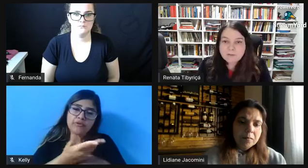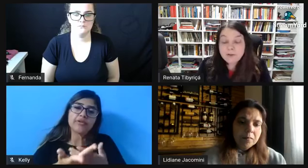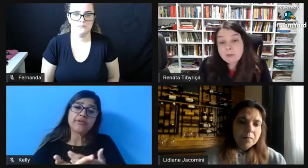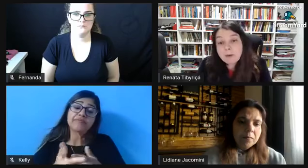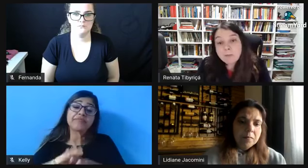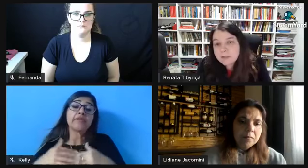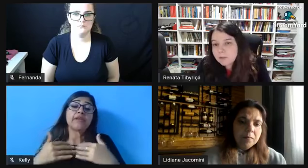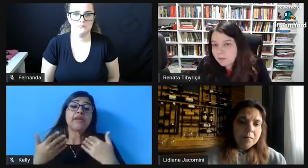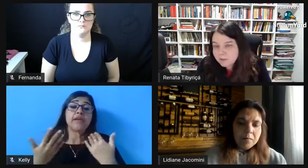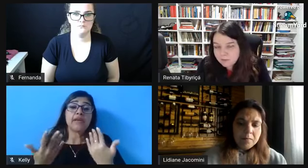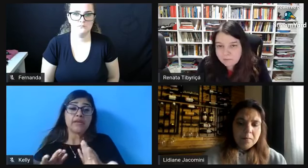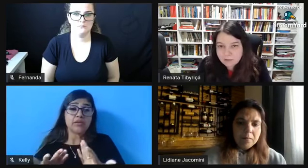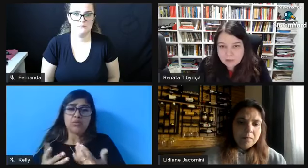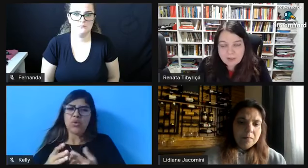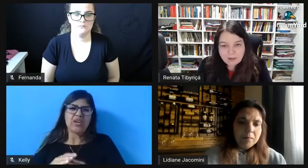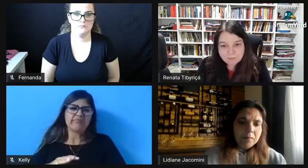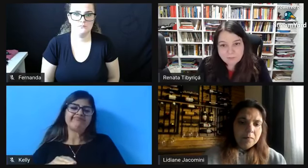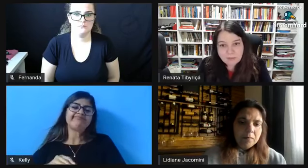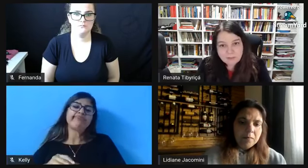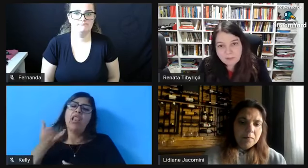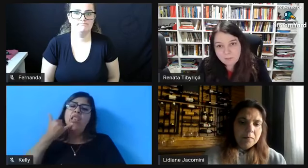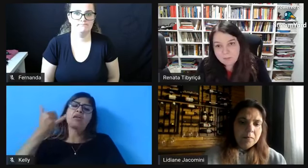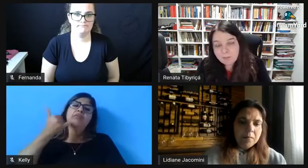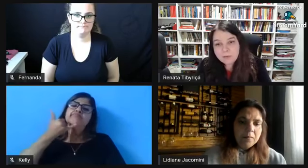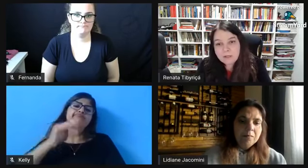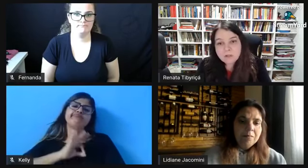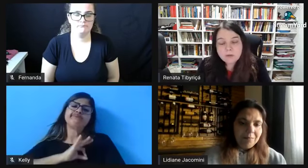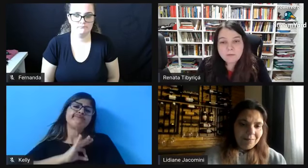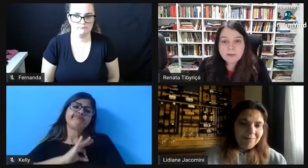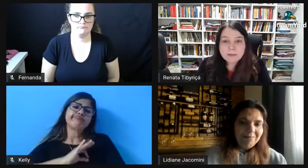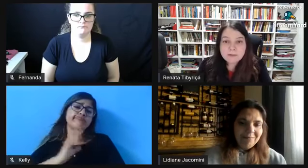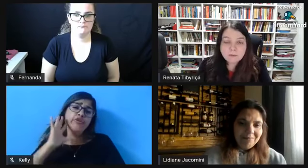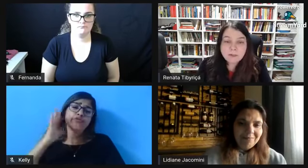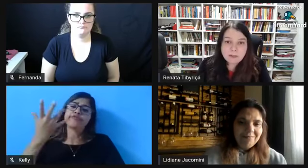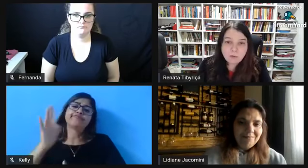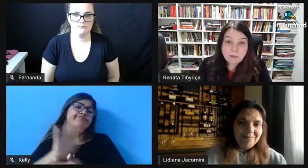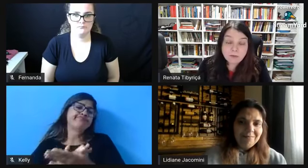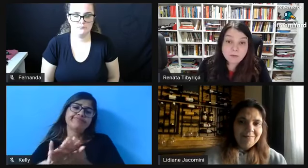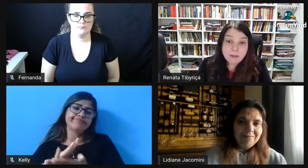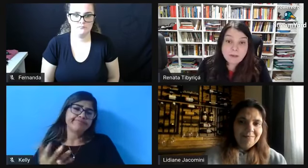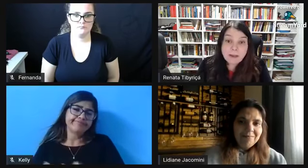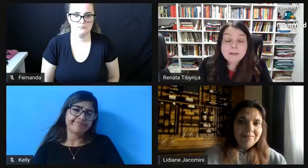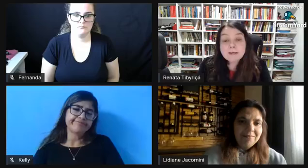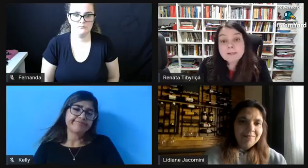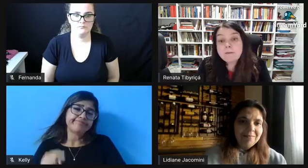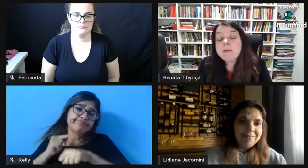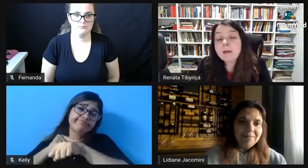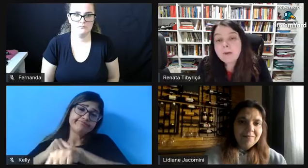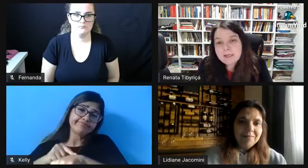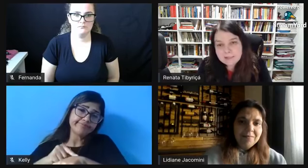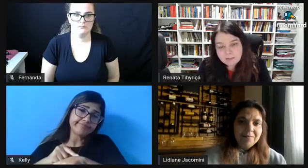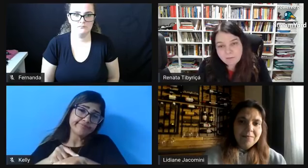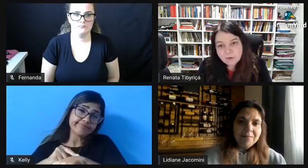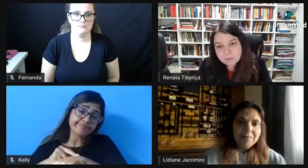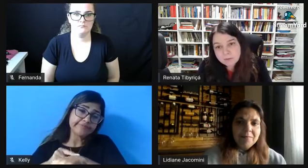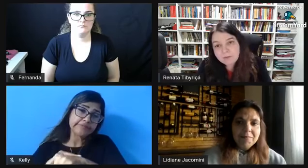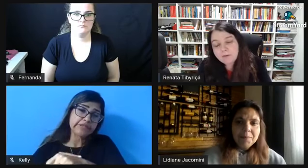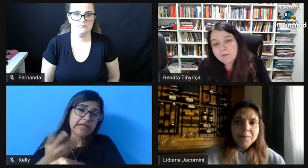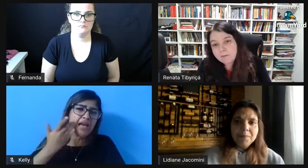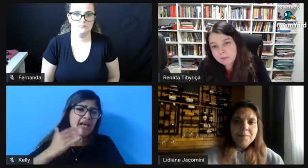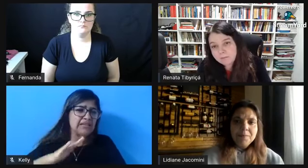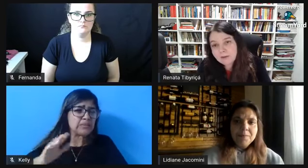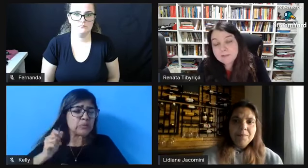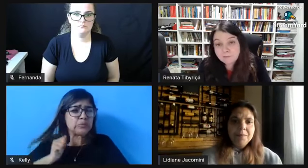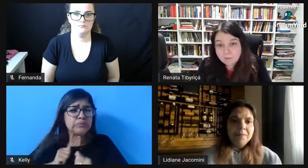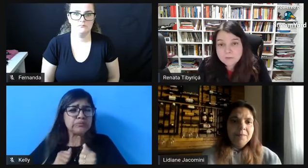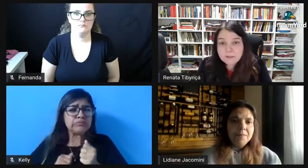só, vai chamar a polícia não vai chegar a tempo para poder resolver a questão naquele momento. A criança vai ficar mais nervosa porque vai